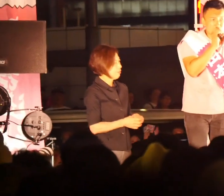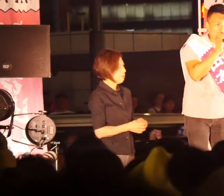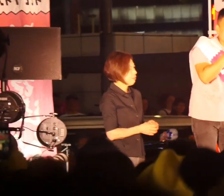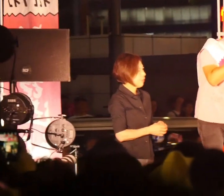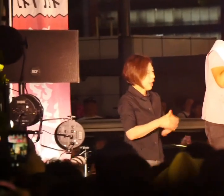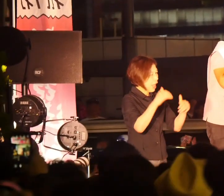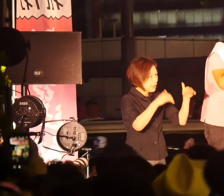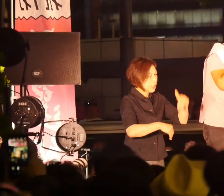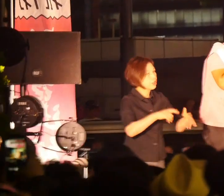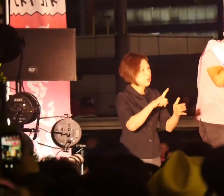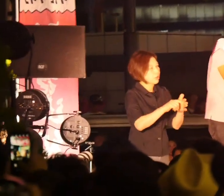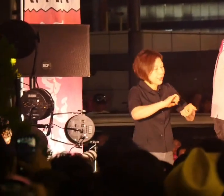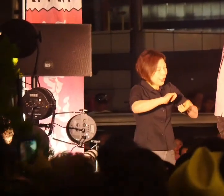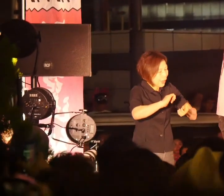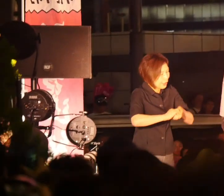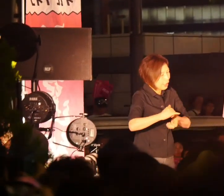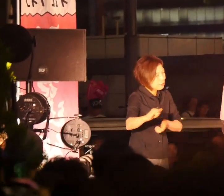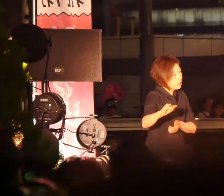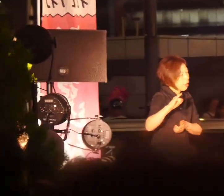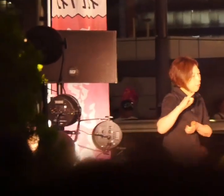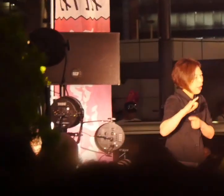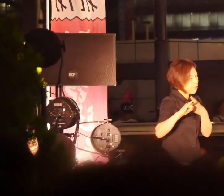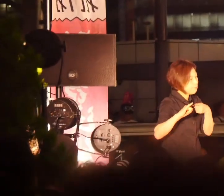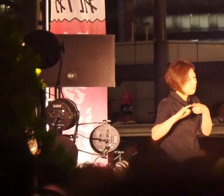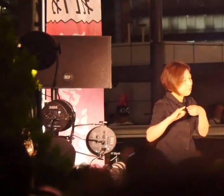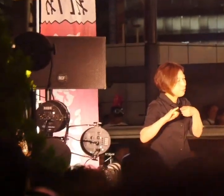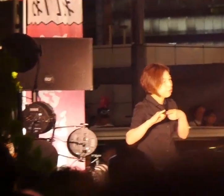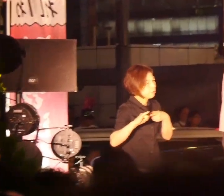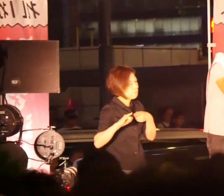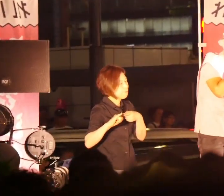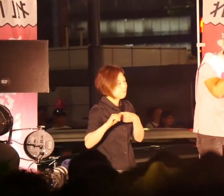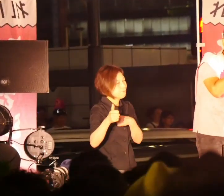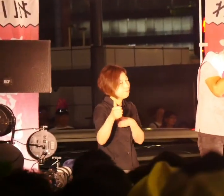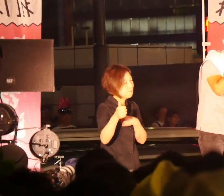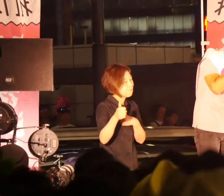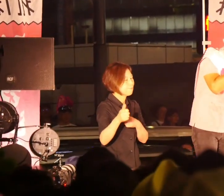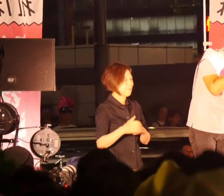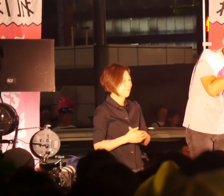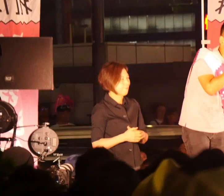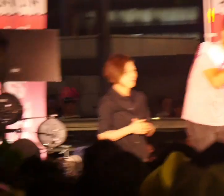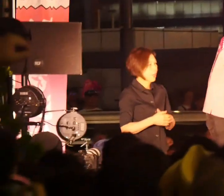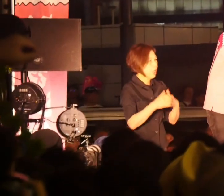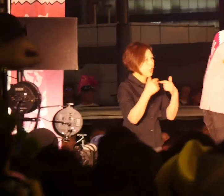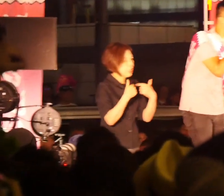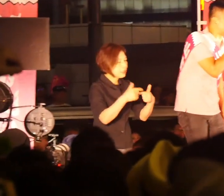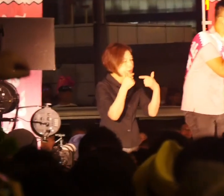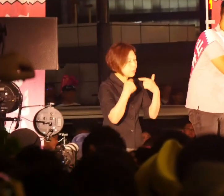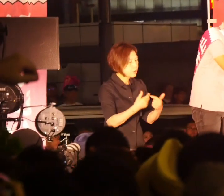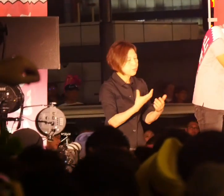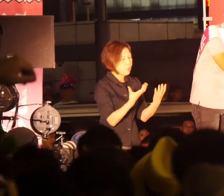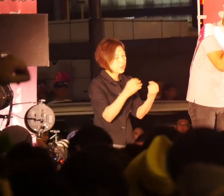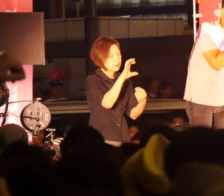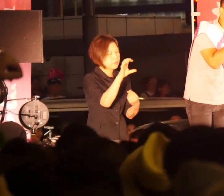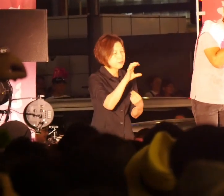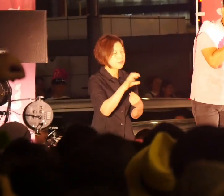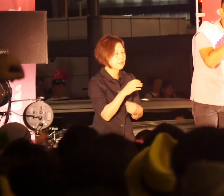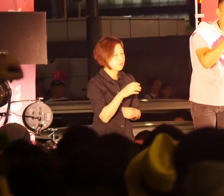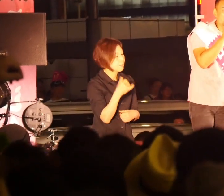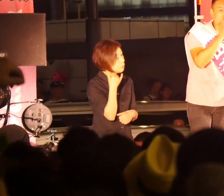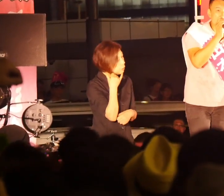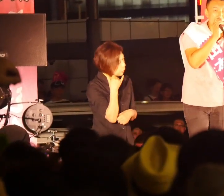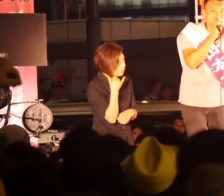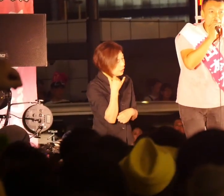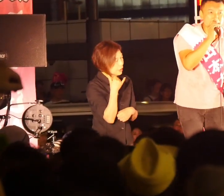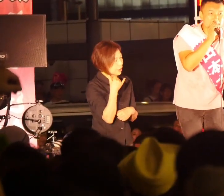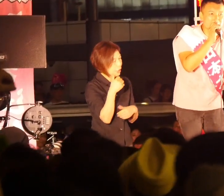選挙の時期になれば必ず電話がかかってくるあの方、毎回同じことを言われる。もしもし、